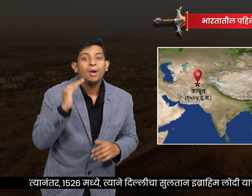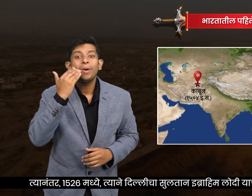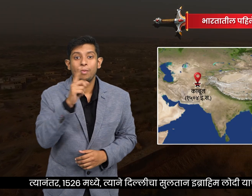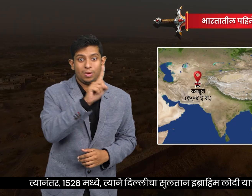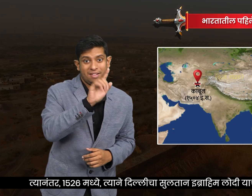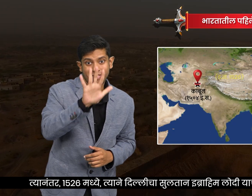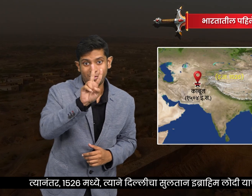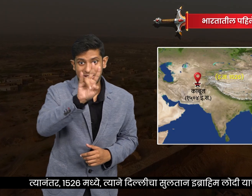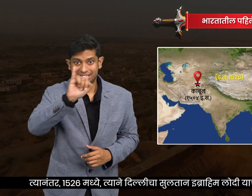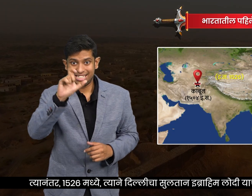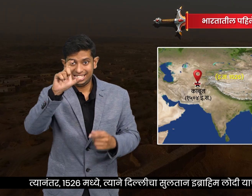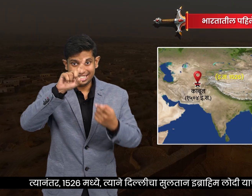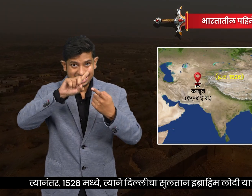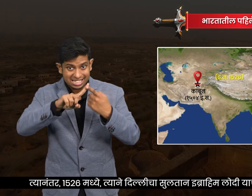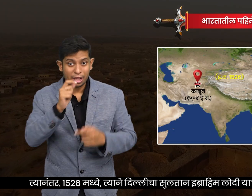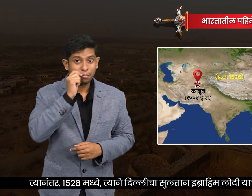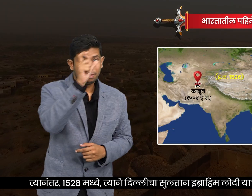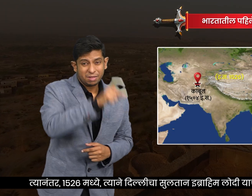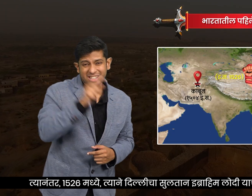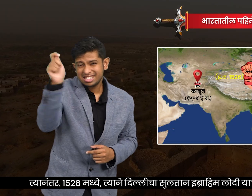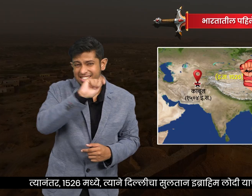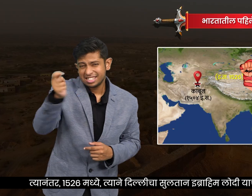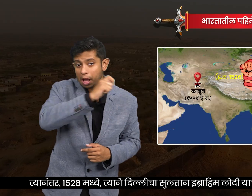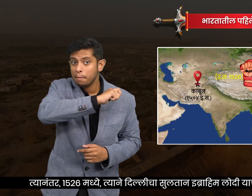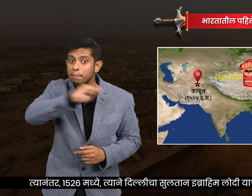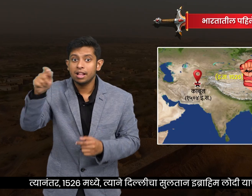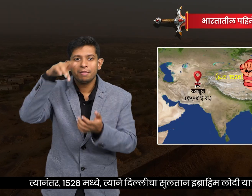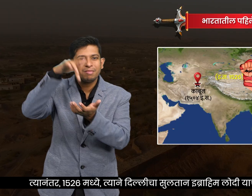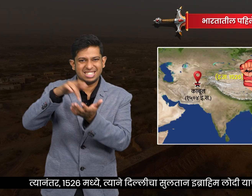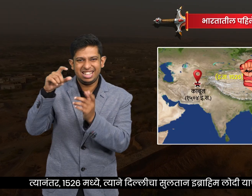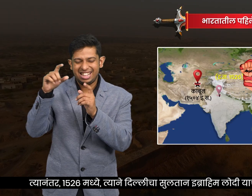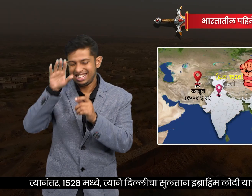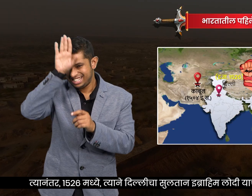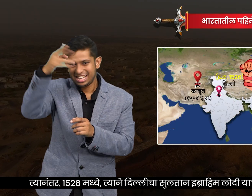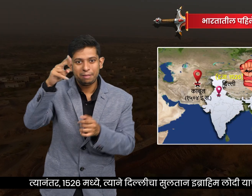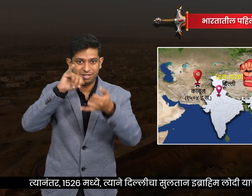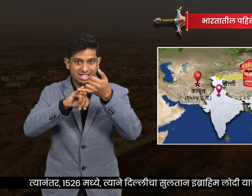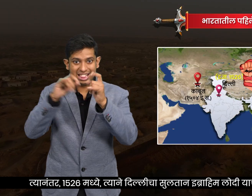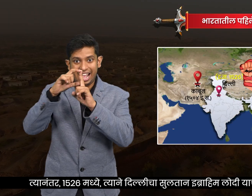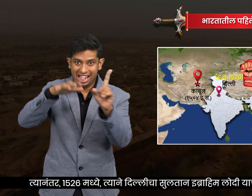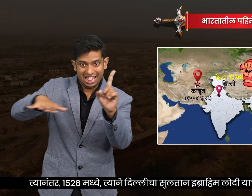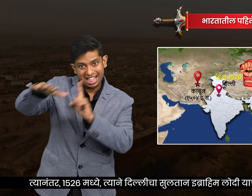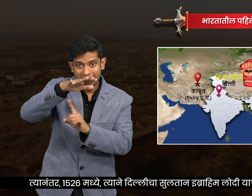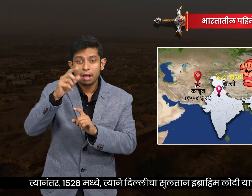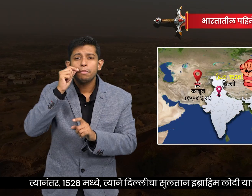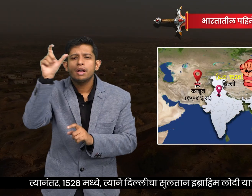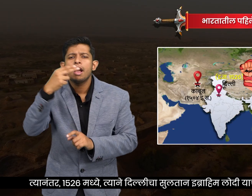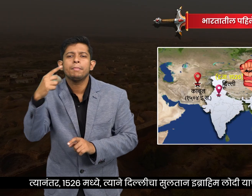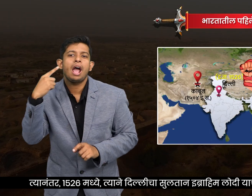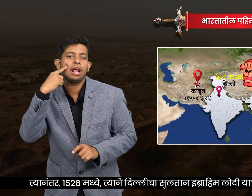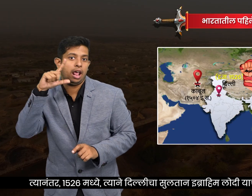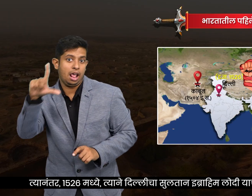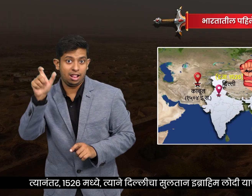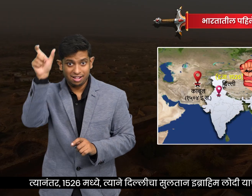त्यानंतर 1526 मध्ये त्याने दिल्लीचा सुलतान इब्राहिम लोदी याचा पराभव केला